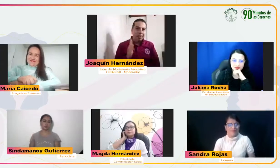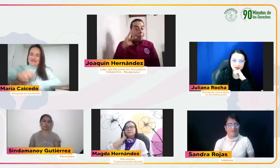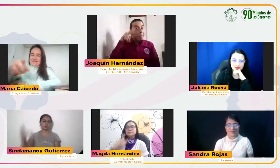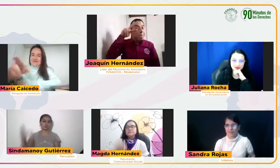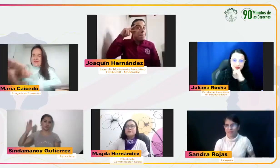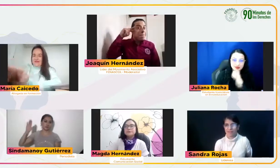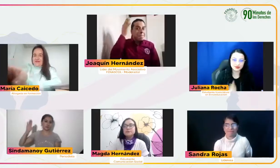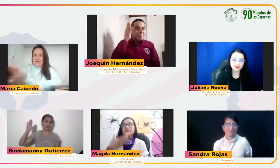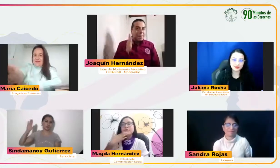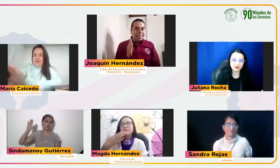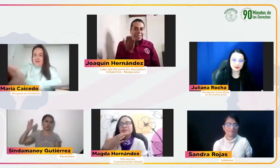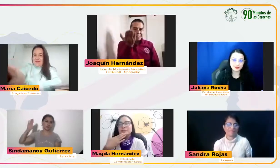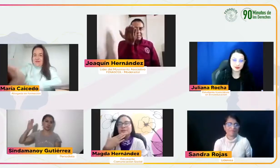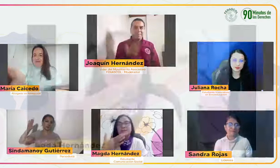Sandra y Juliana. Dale, Magda.